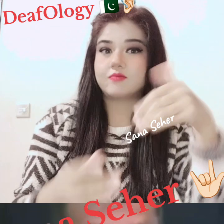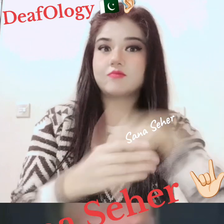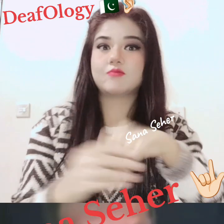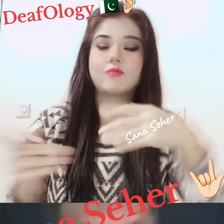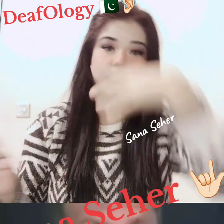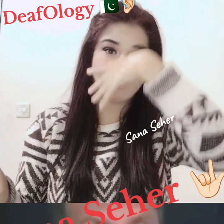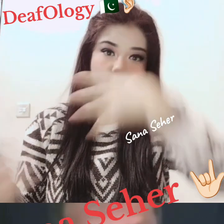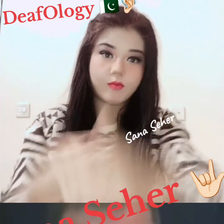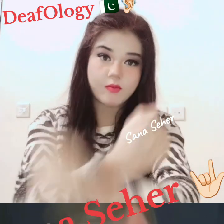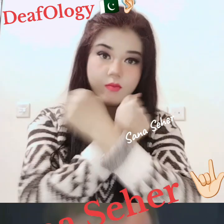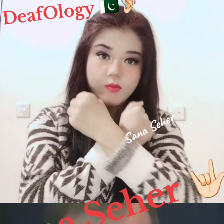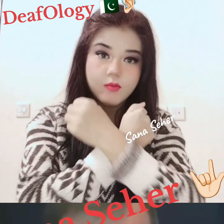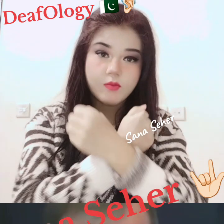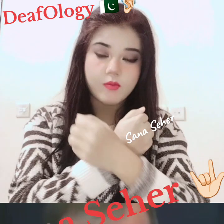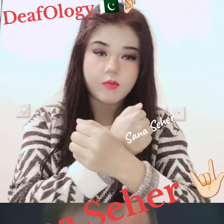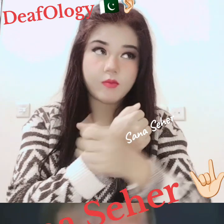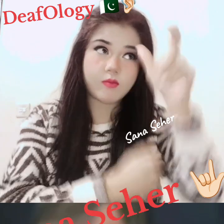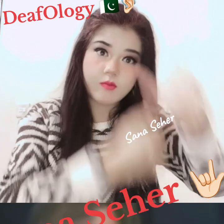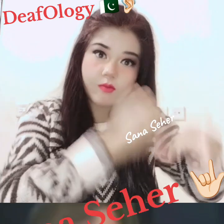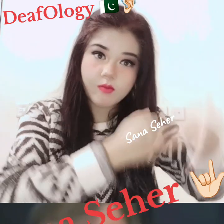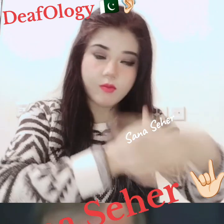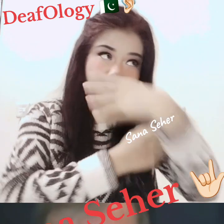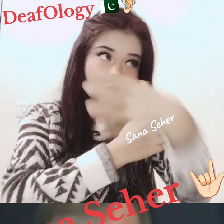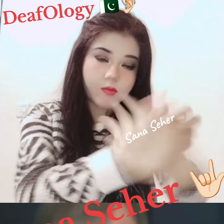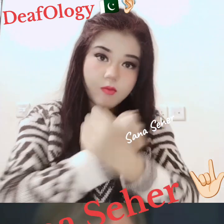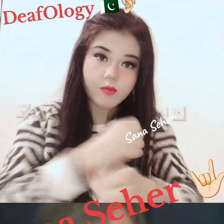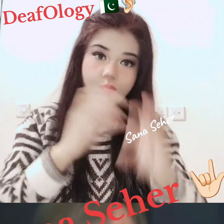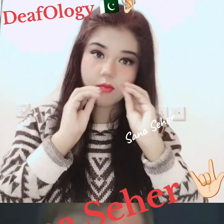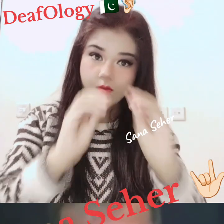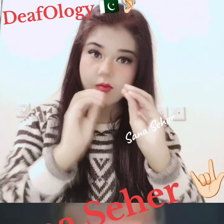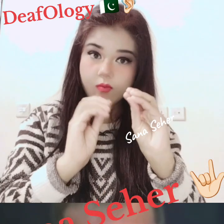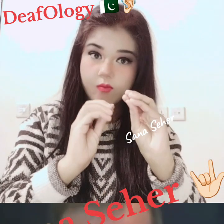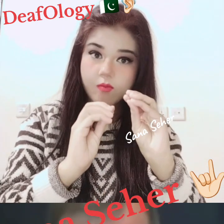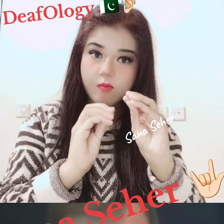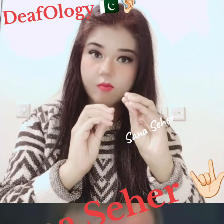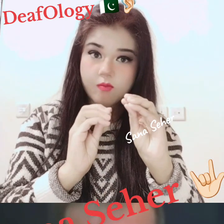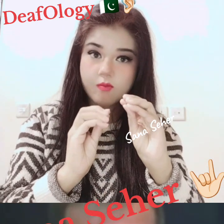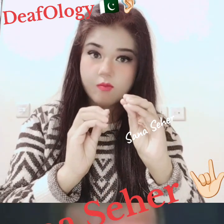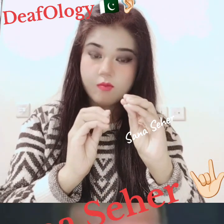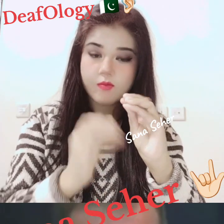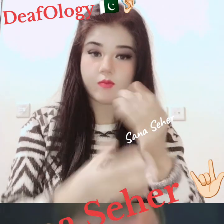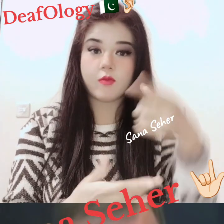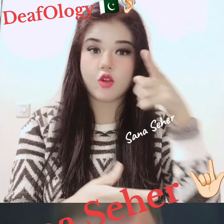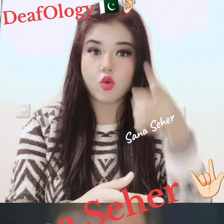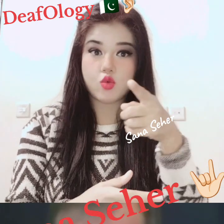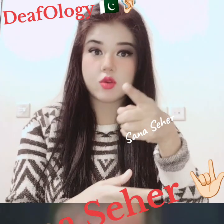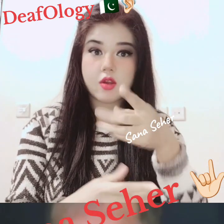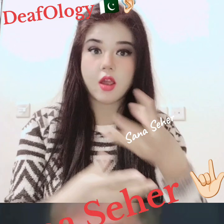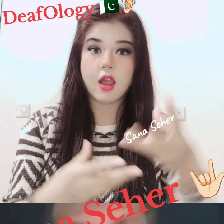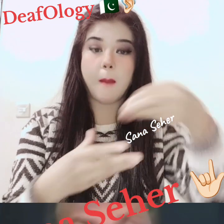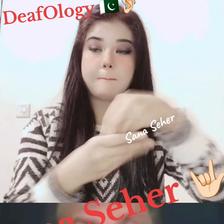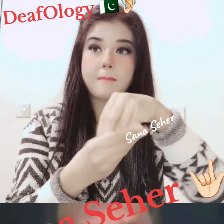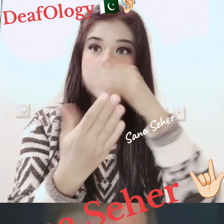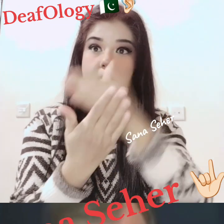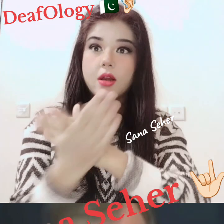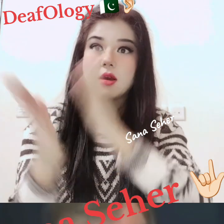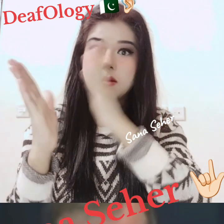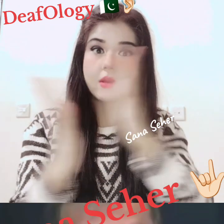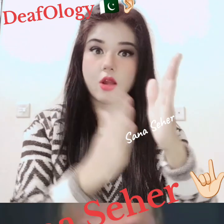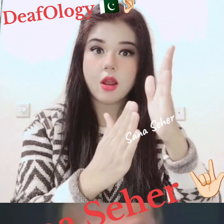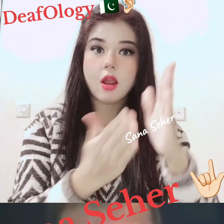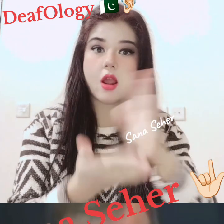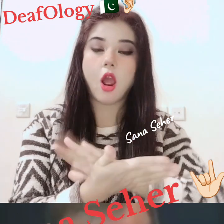کاری میں اور سمگلنگ کی بجائے، جہاں سے سہولت کاری ہوتی ہے آپ کی دہشت گردی کی، اس کا حصہ بننے کی بجائے